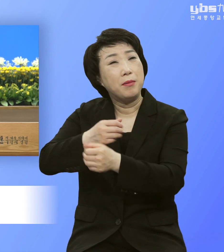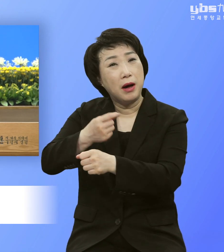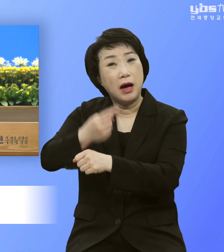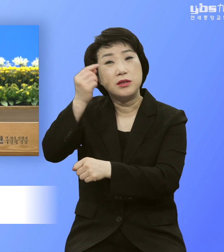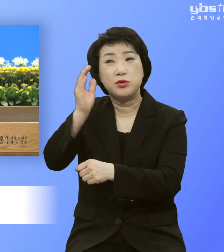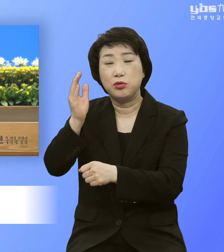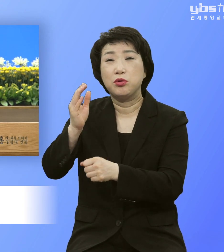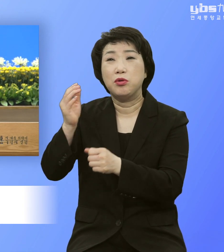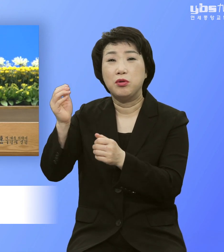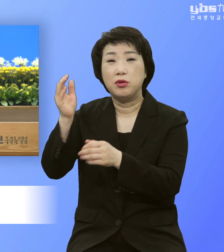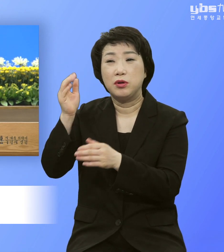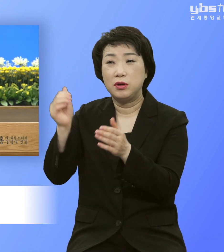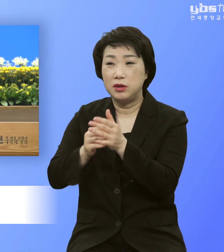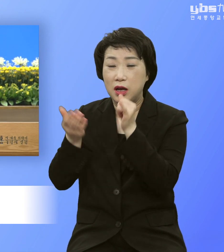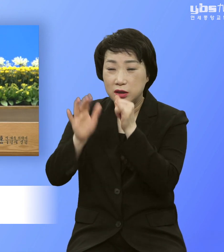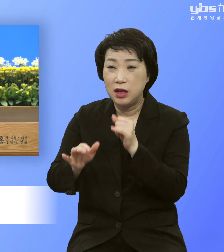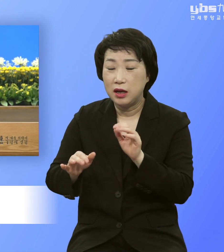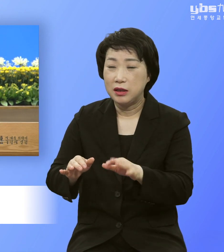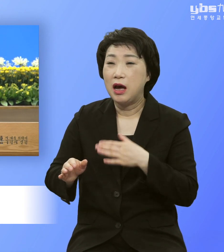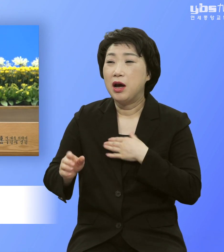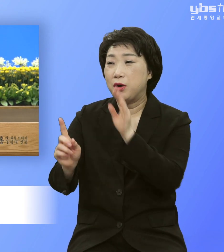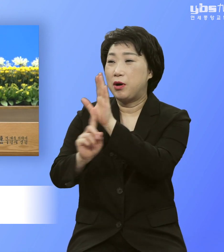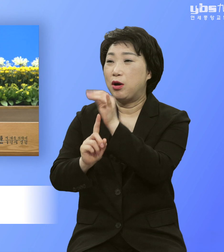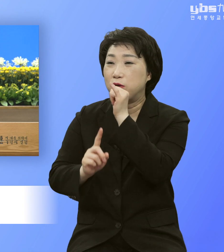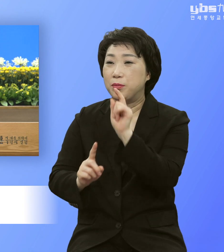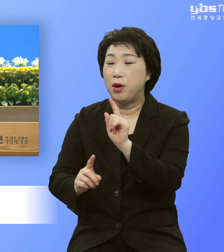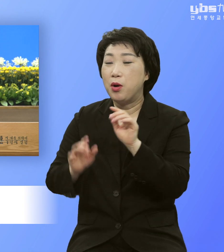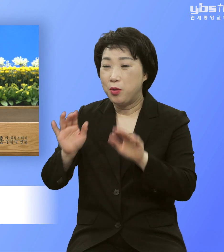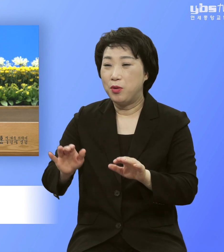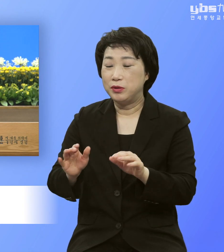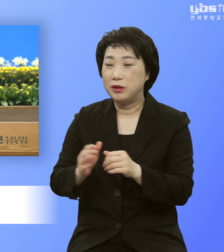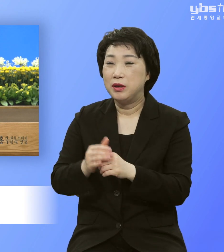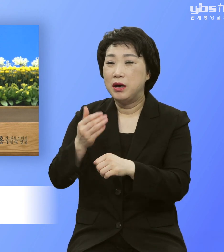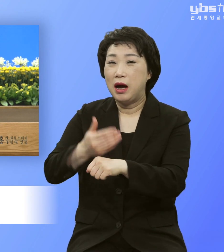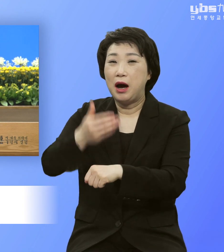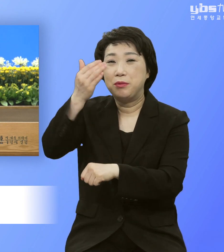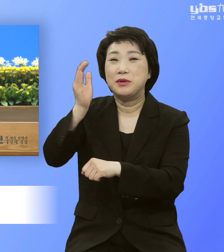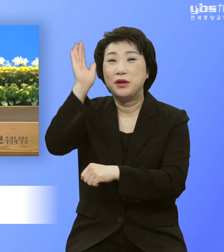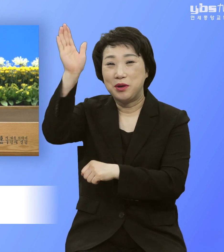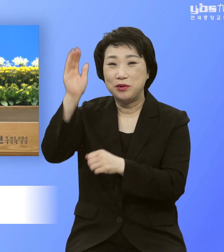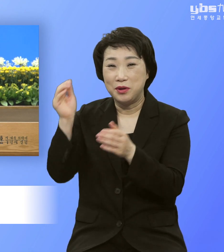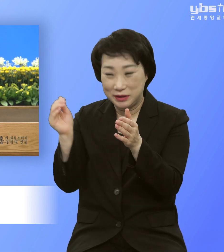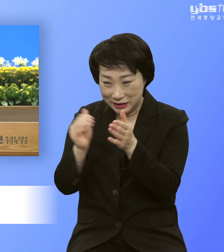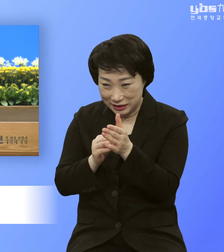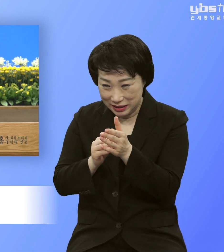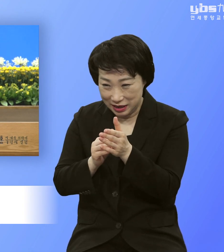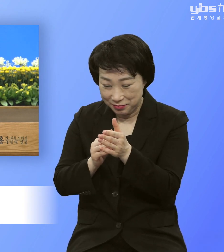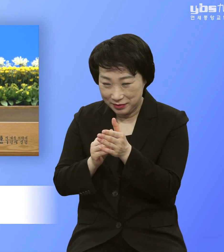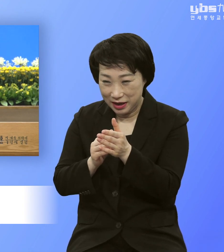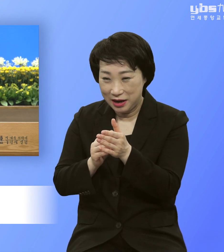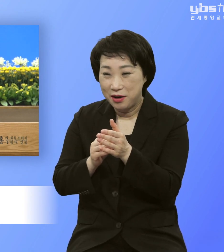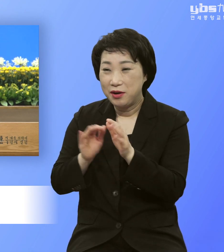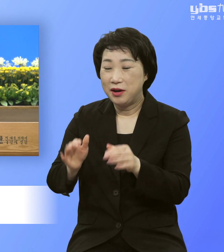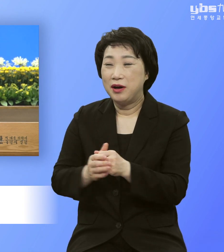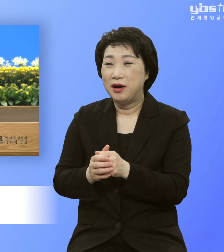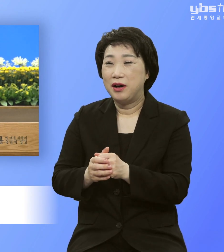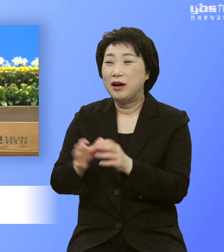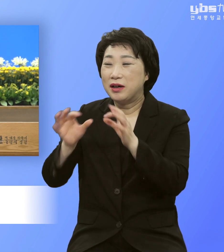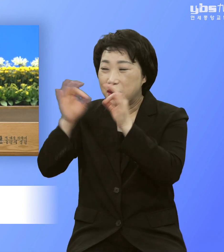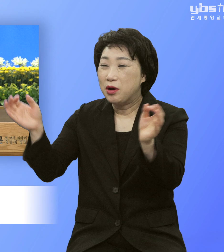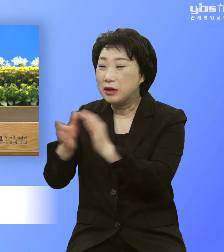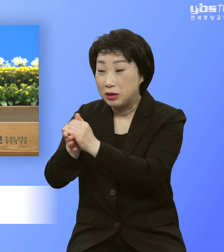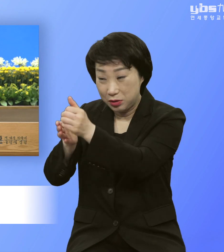그날은 내 광고를 했어. 나는 오늘 9시에 예배를 마쳐 설교를 마칩니다. 나는